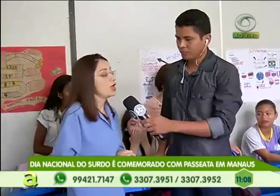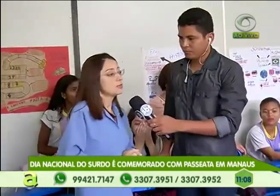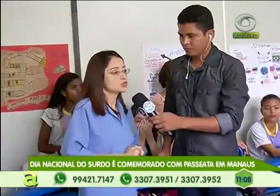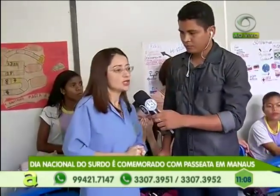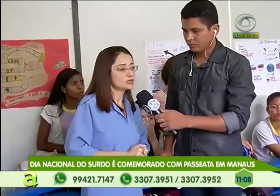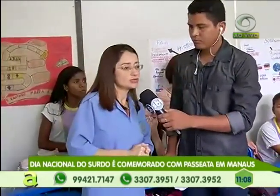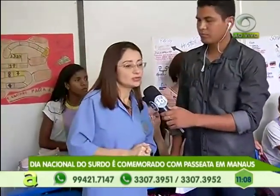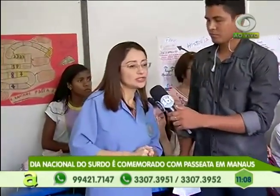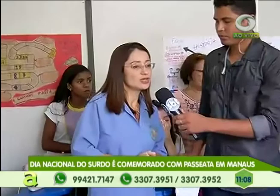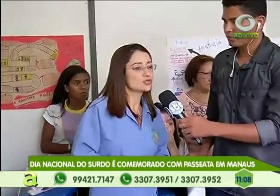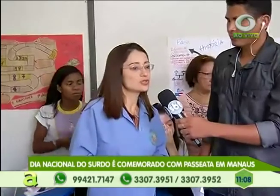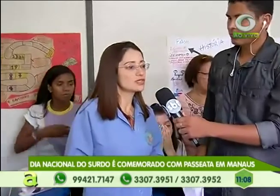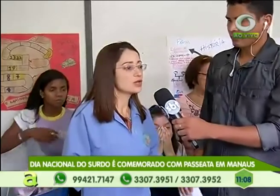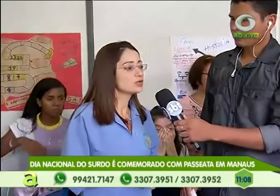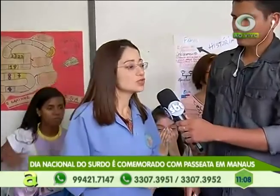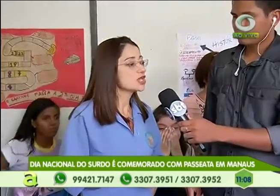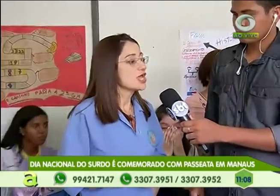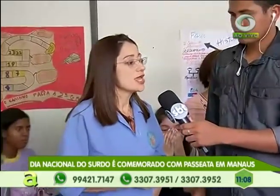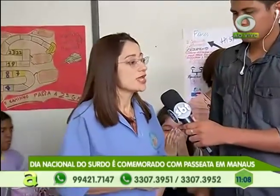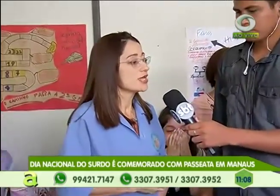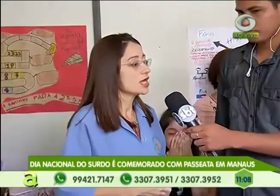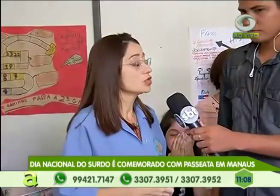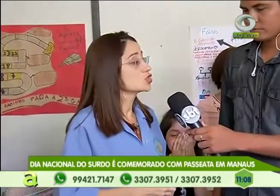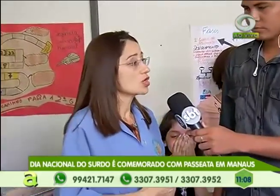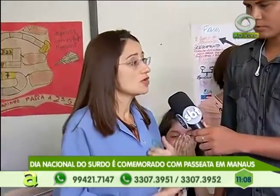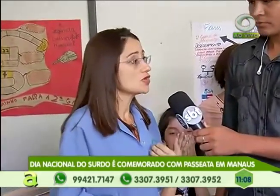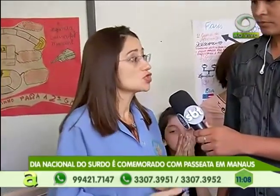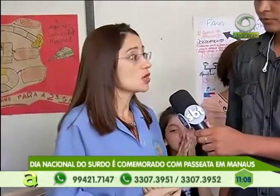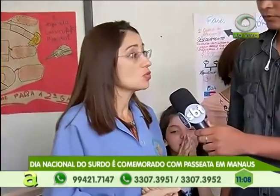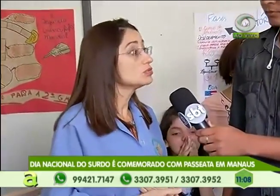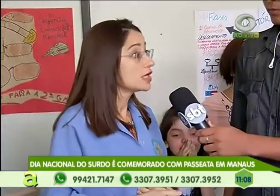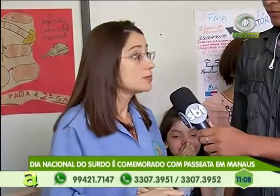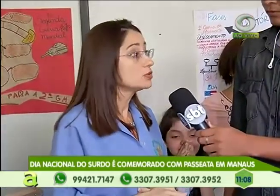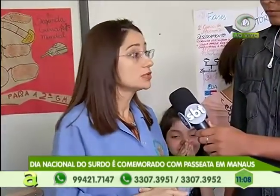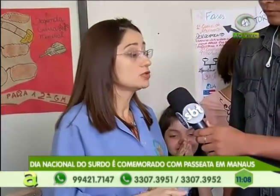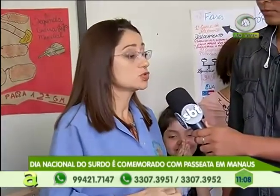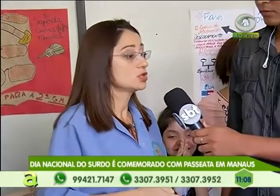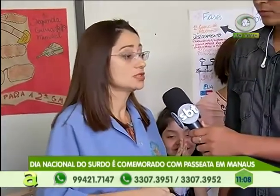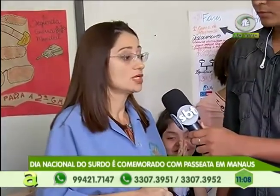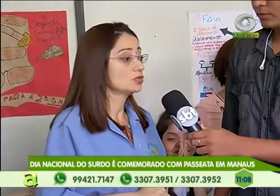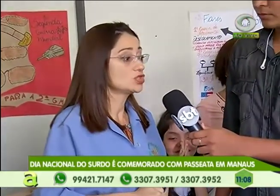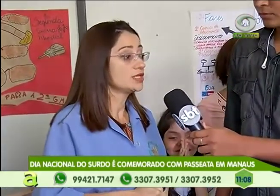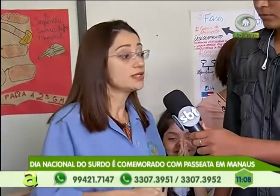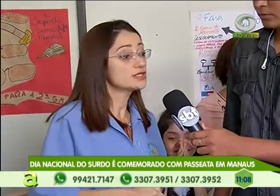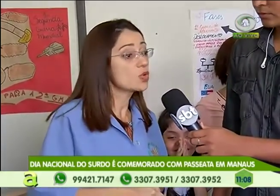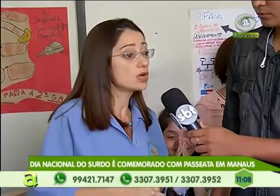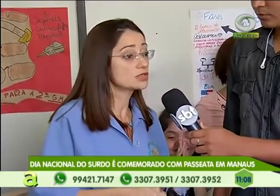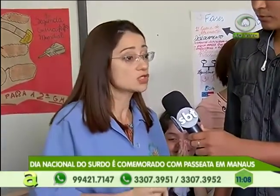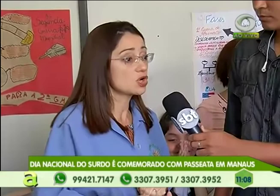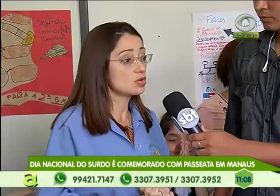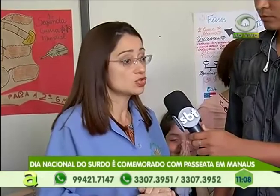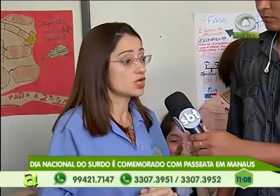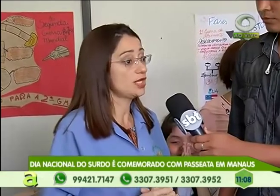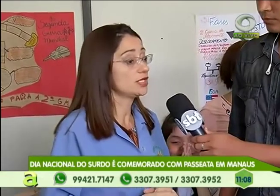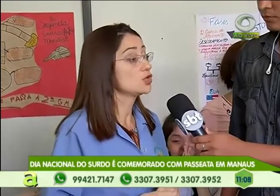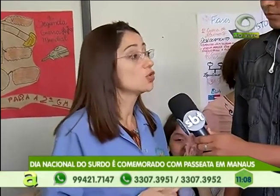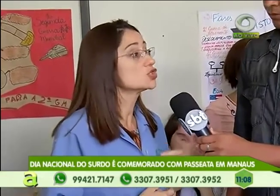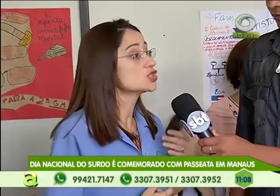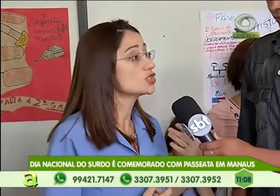Bom dia a todos, né, os nossos alunos. A nossa escola vem já há algum tempo lutando com os nossos alunos. Hoje tem 35 anos na escola Augusto Carneiro e hoje a gente